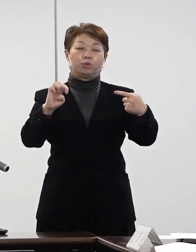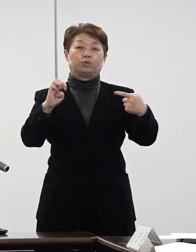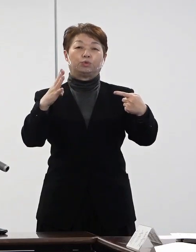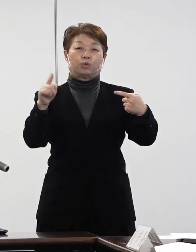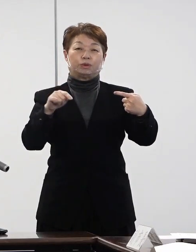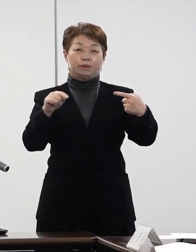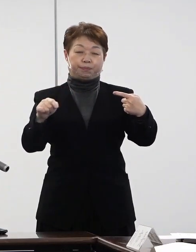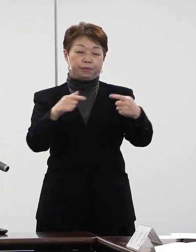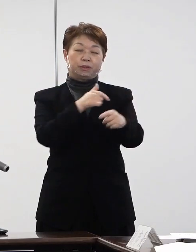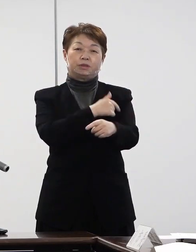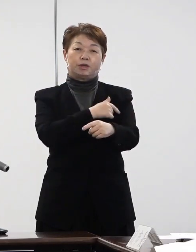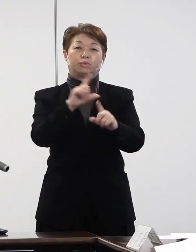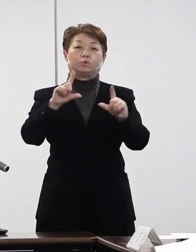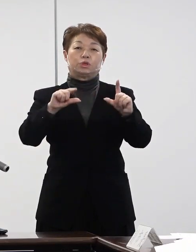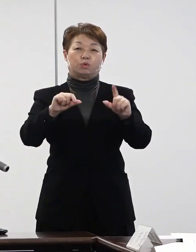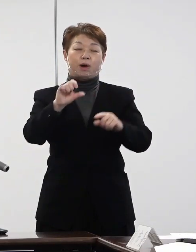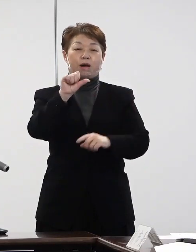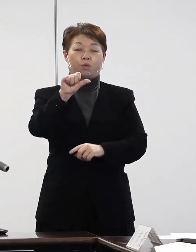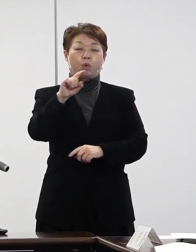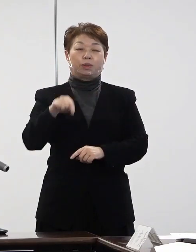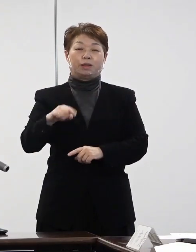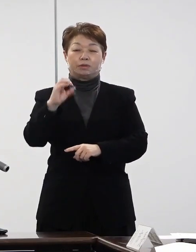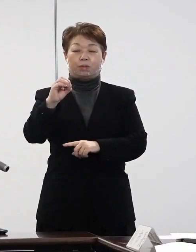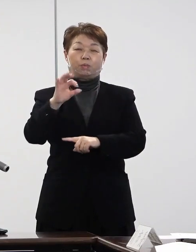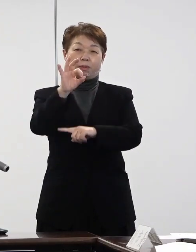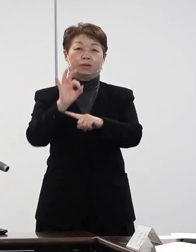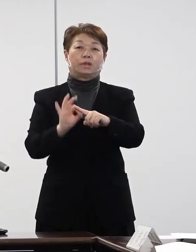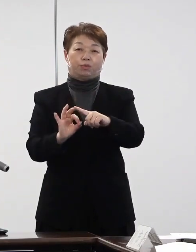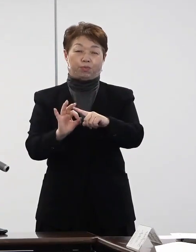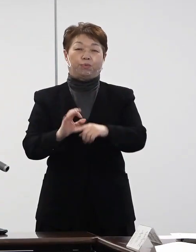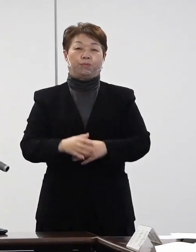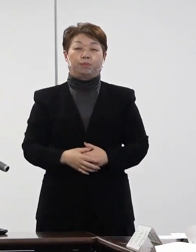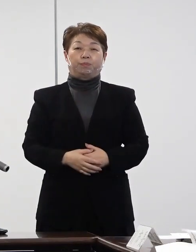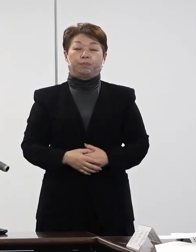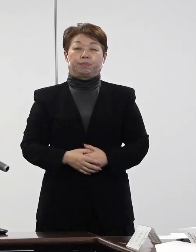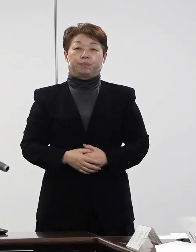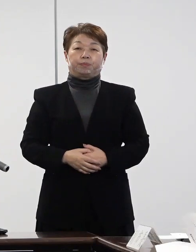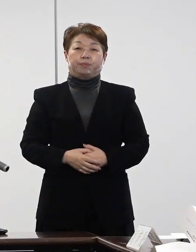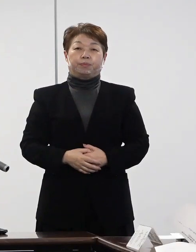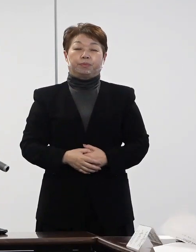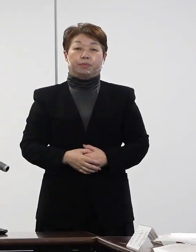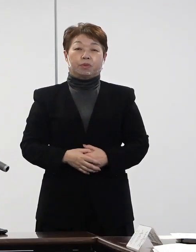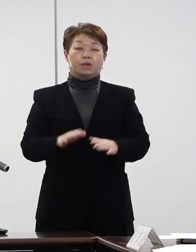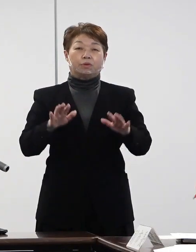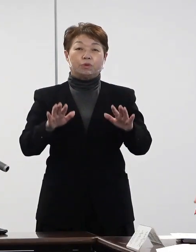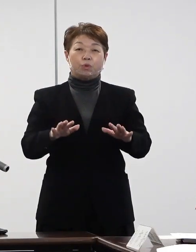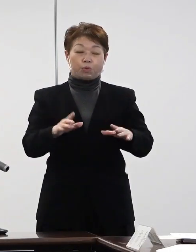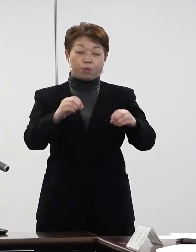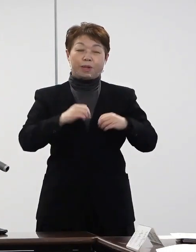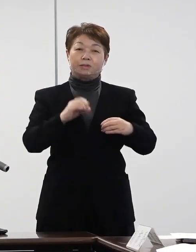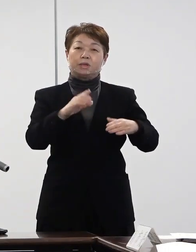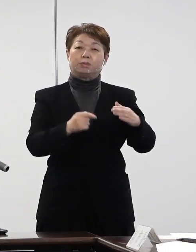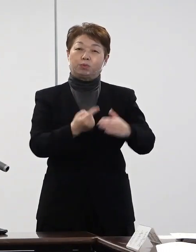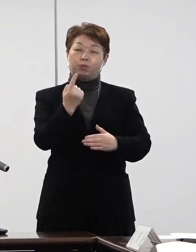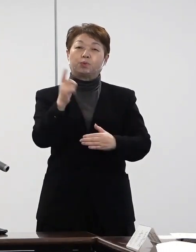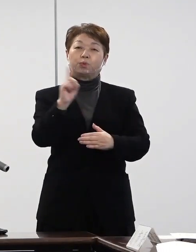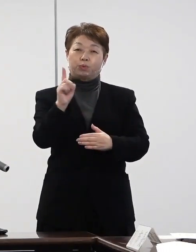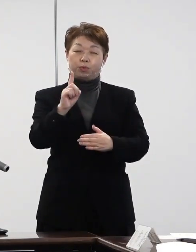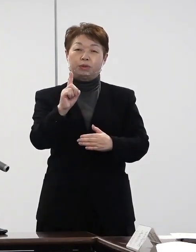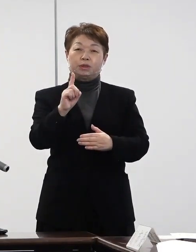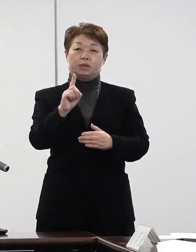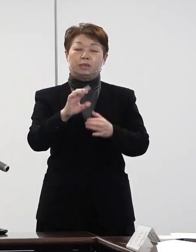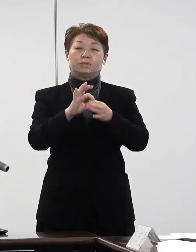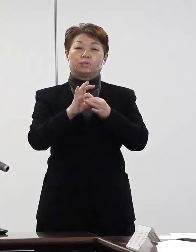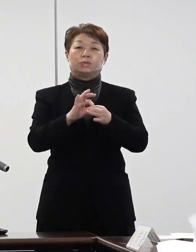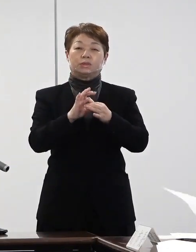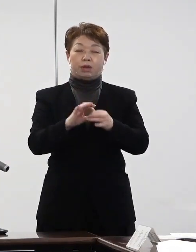12,744人、接種率は 5.0% です。次に本日の感染症患者の発生状況